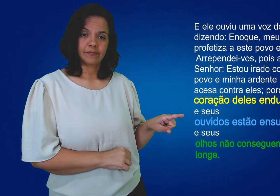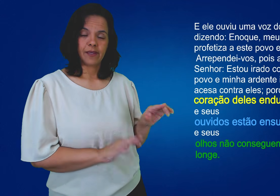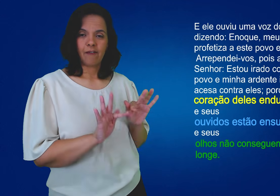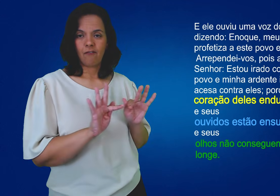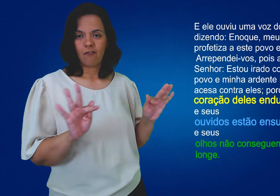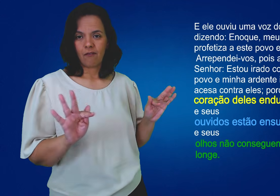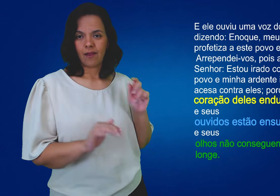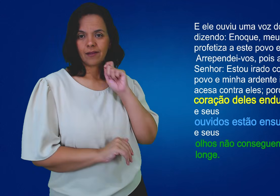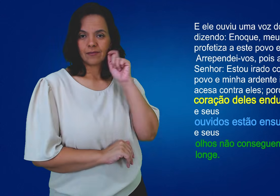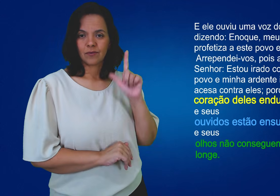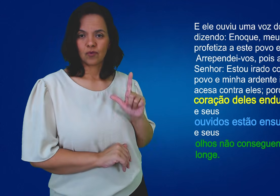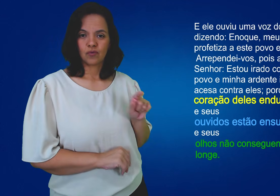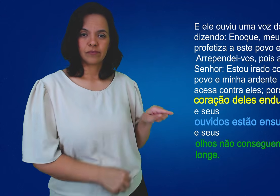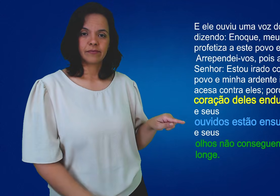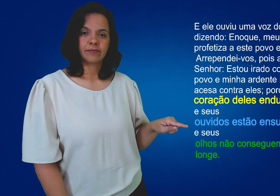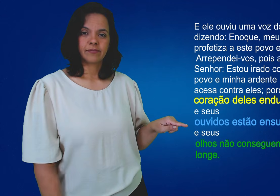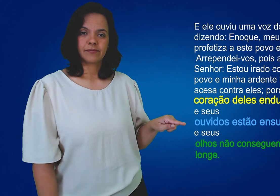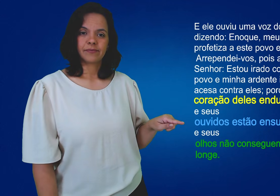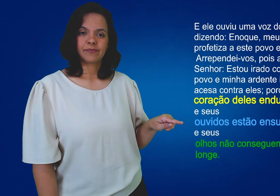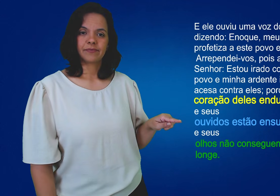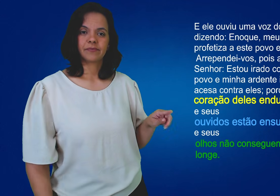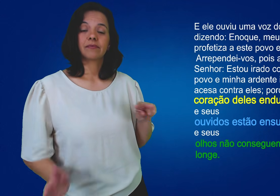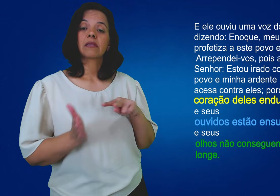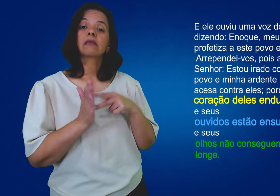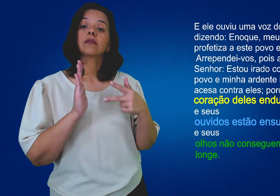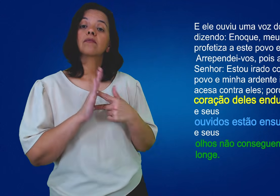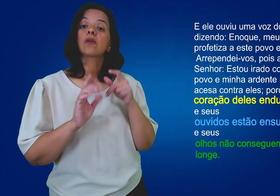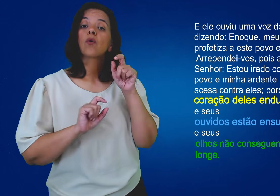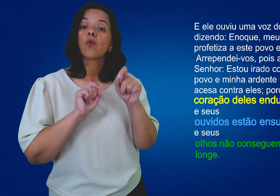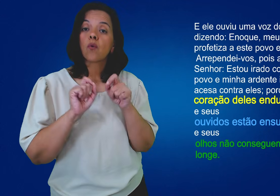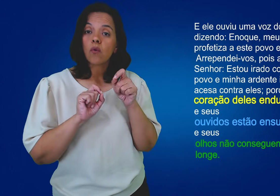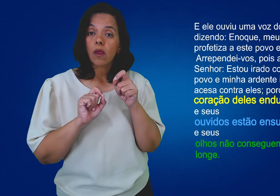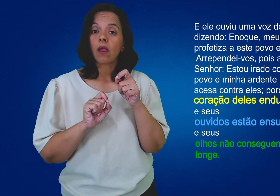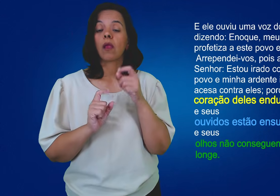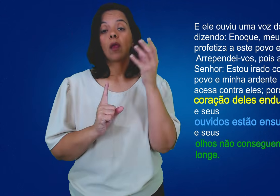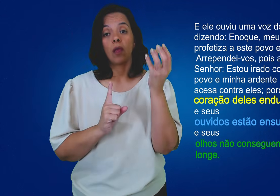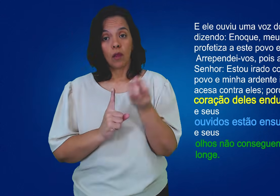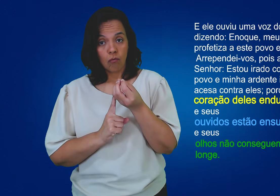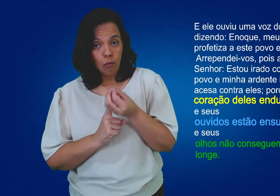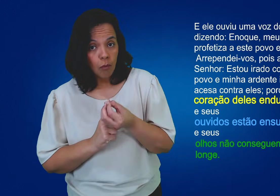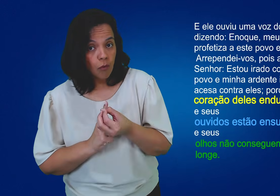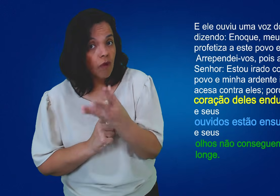Deus. E nessa frase aqui azul, ouvidos estão ensurdecidos.